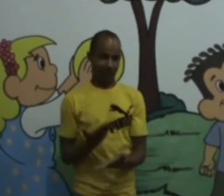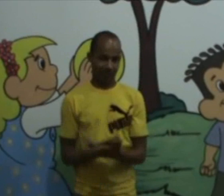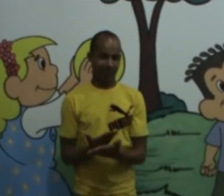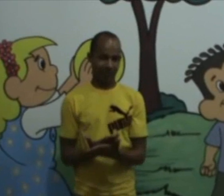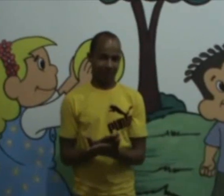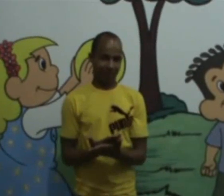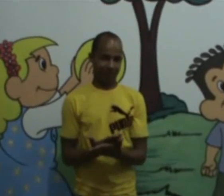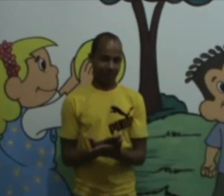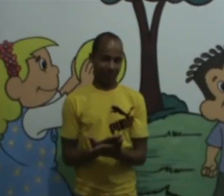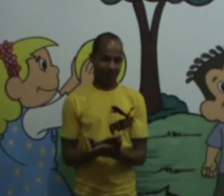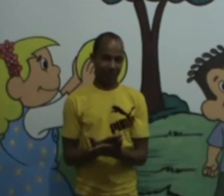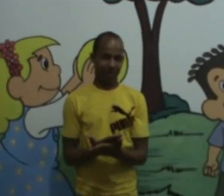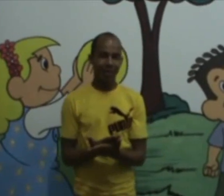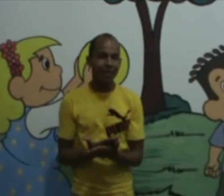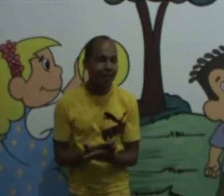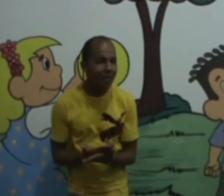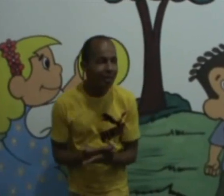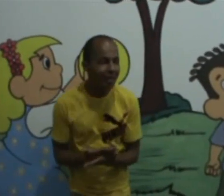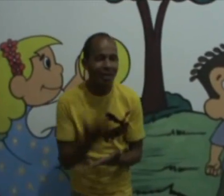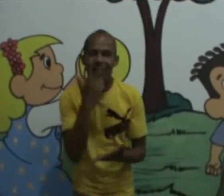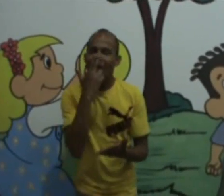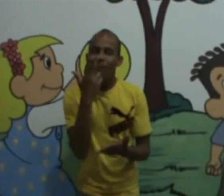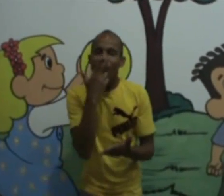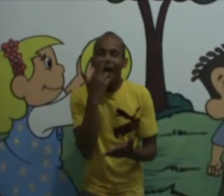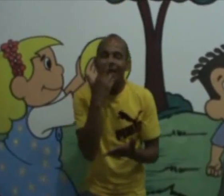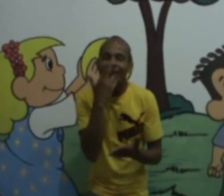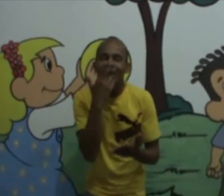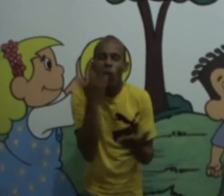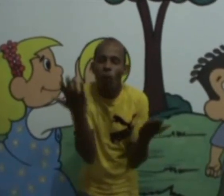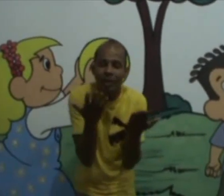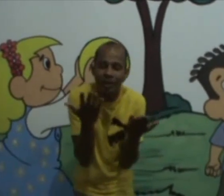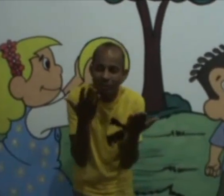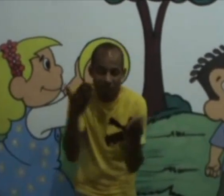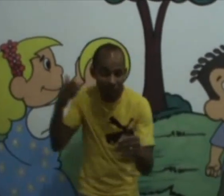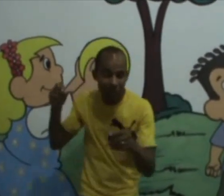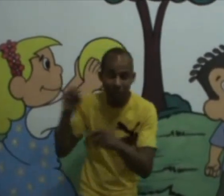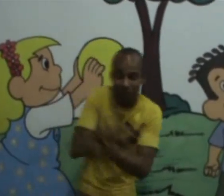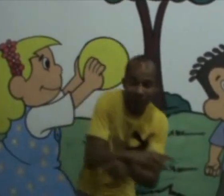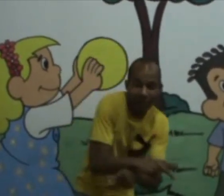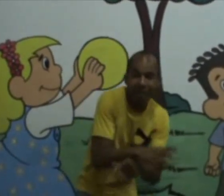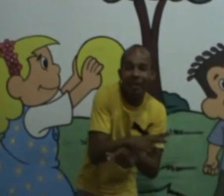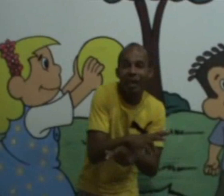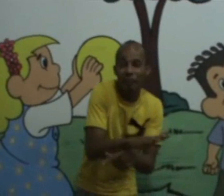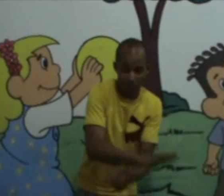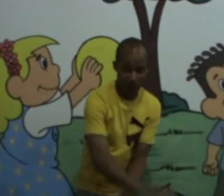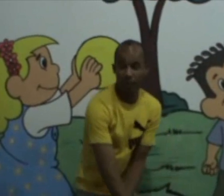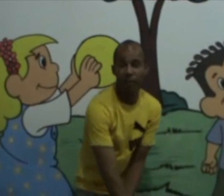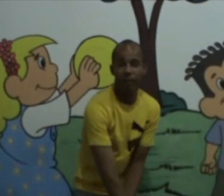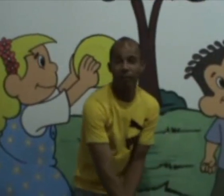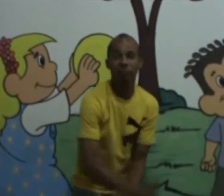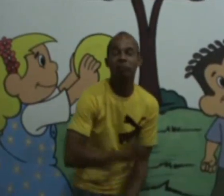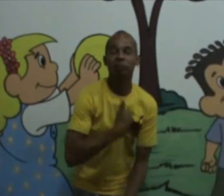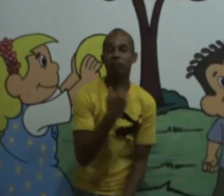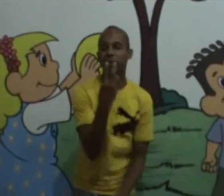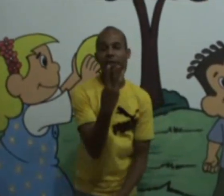que a gente entra na escola. Elas começam muito pequenas, com 3 anos, estão no